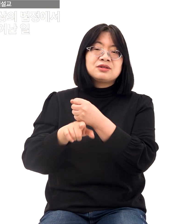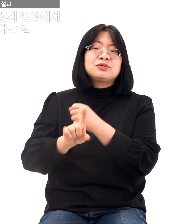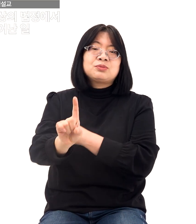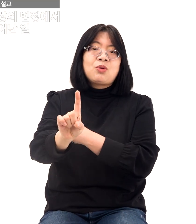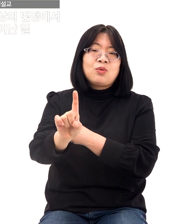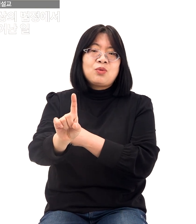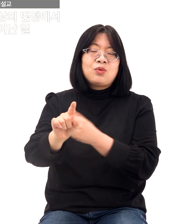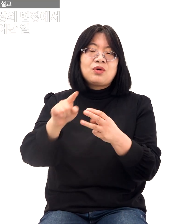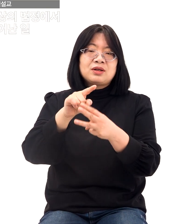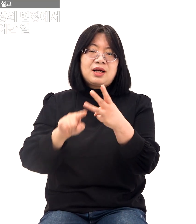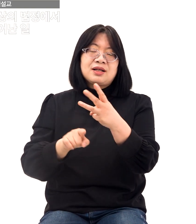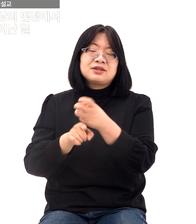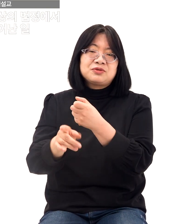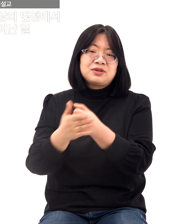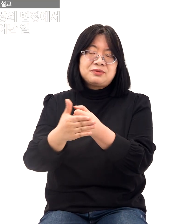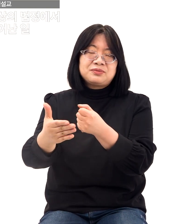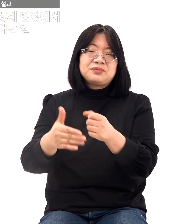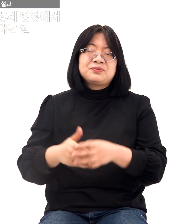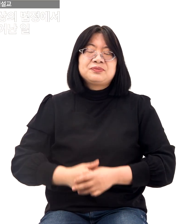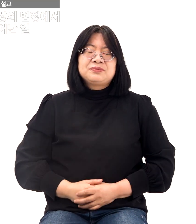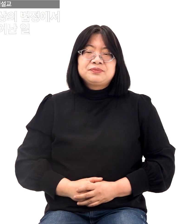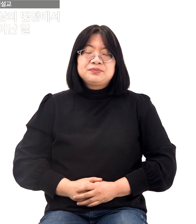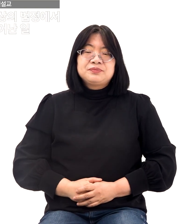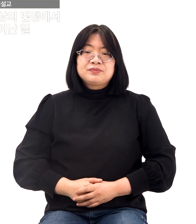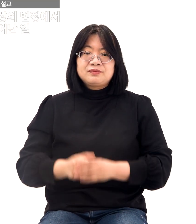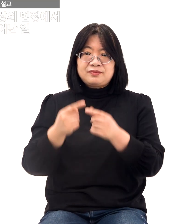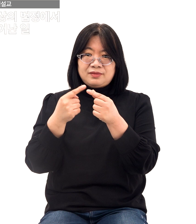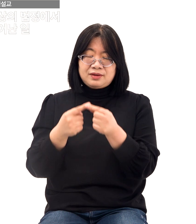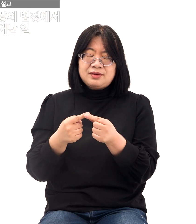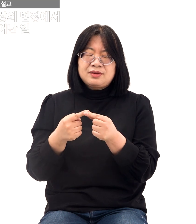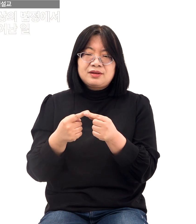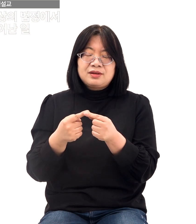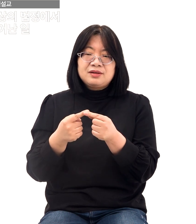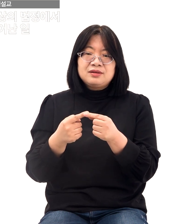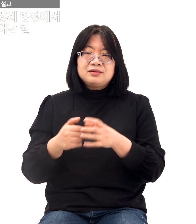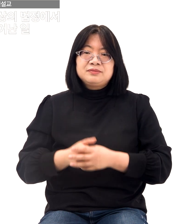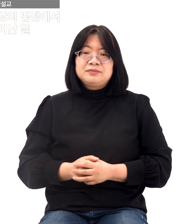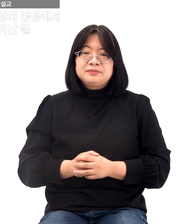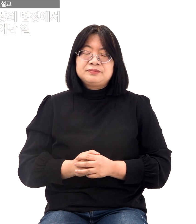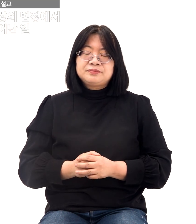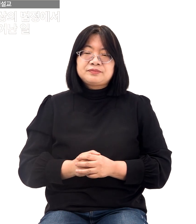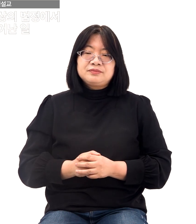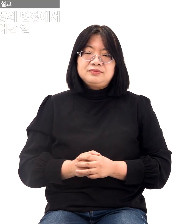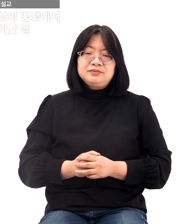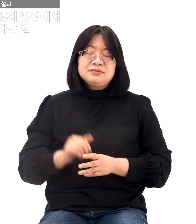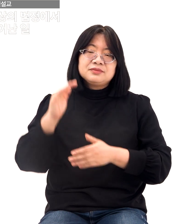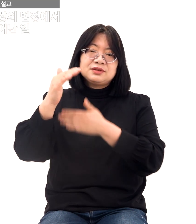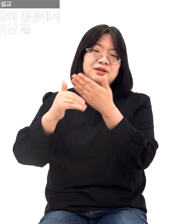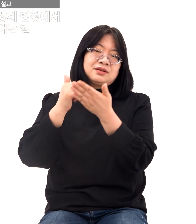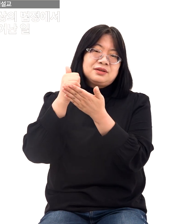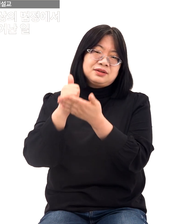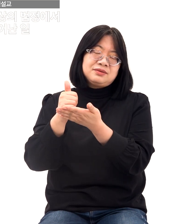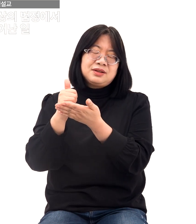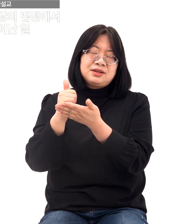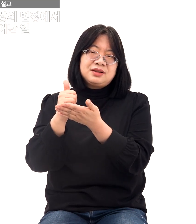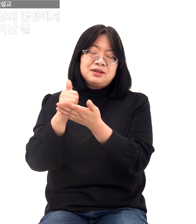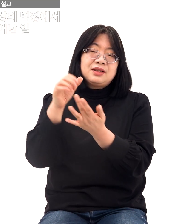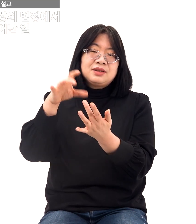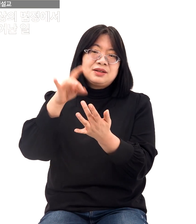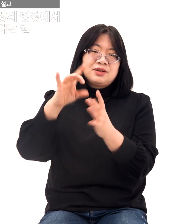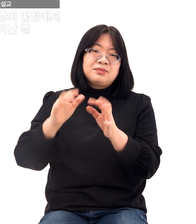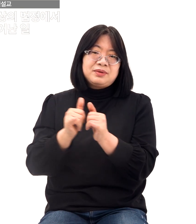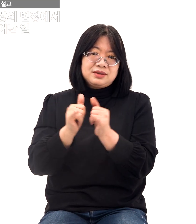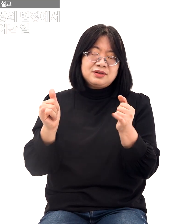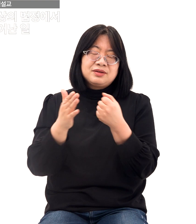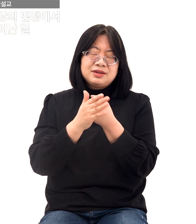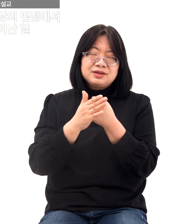했을까요? 세 가지 이유 때문입니다. 첫째는 그들은 하나님의 택한